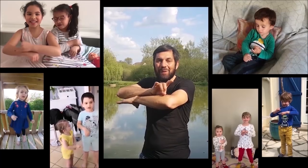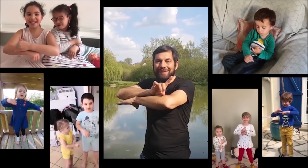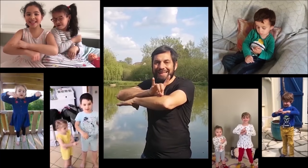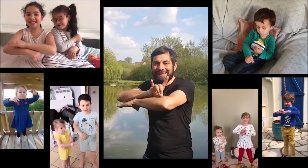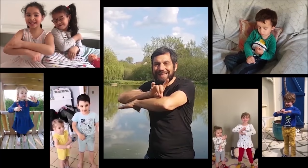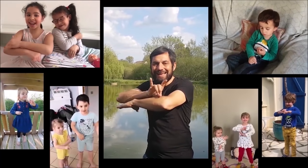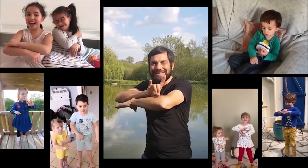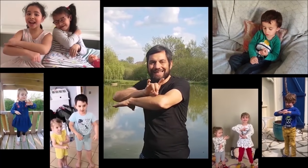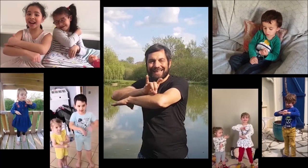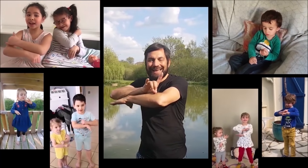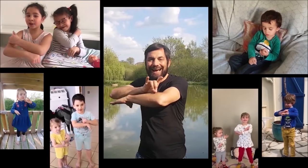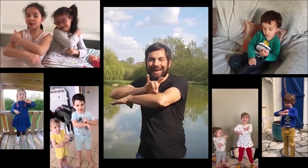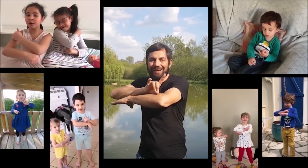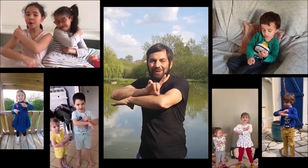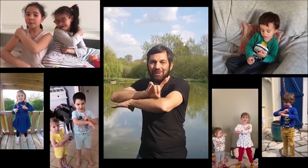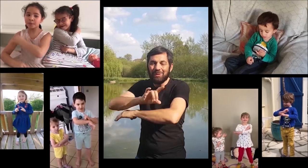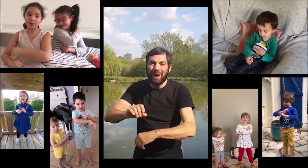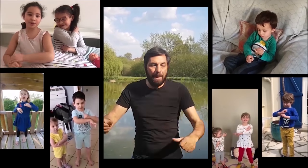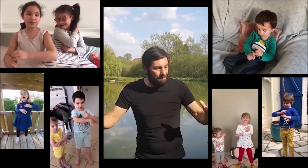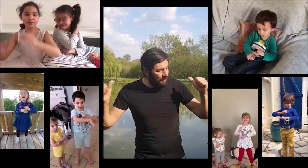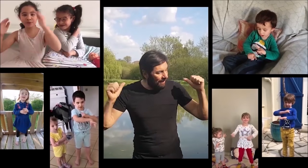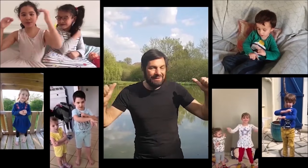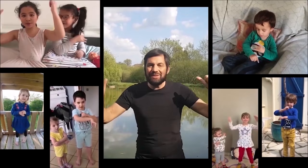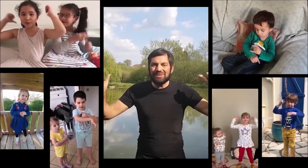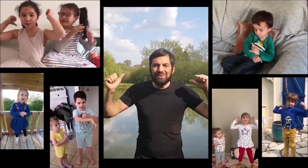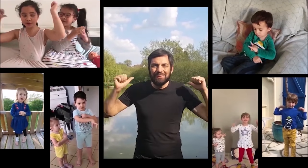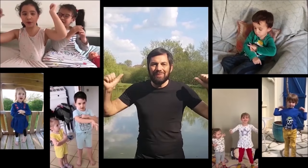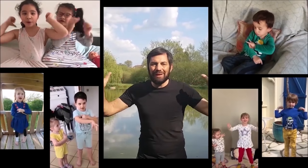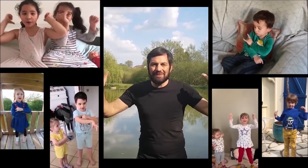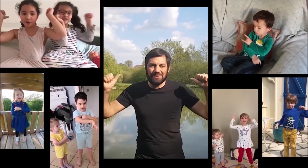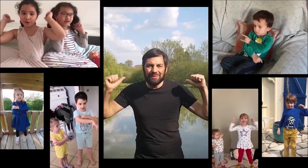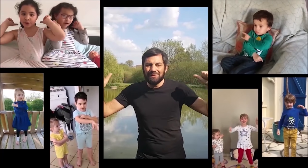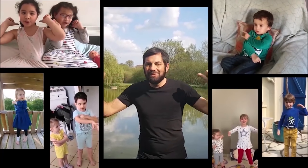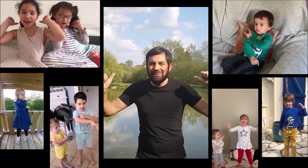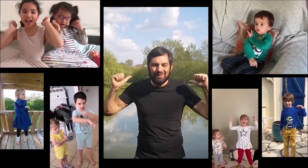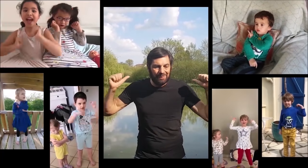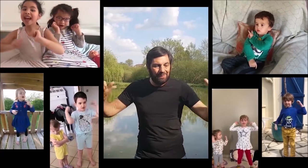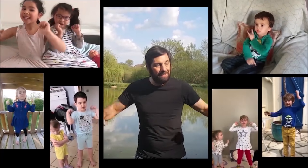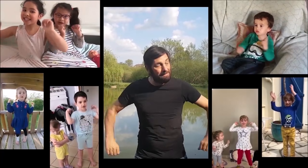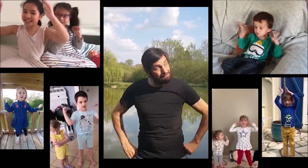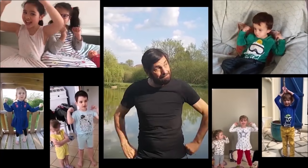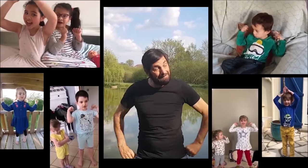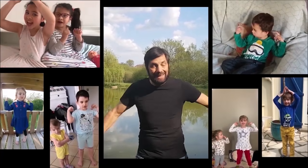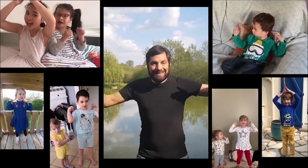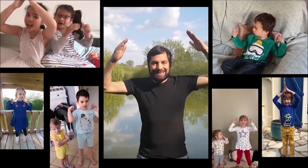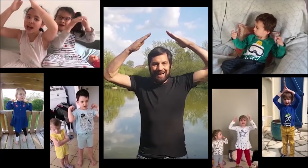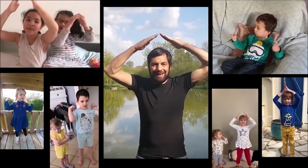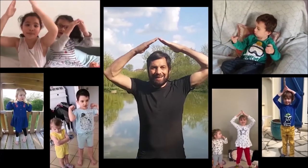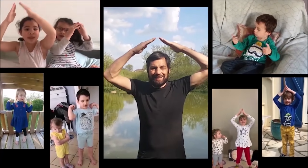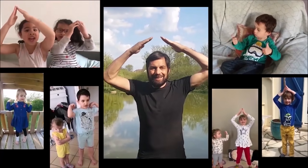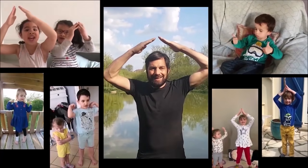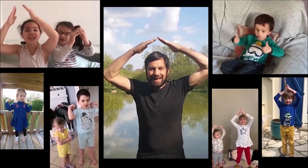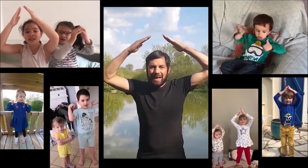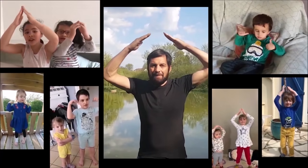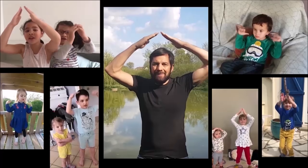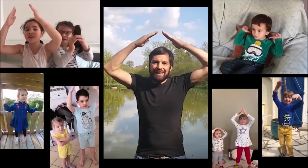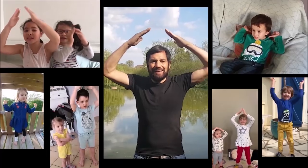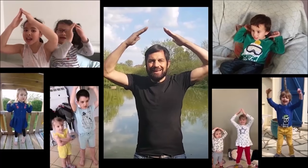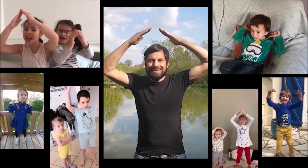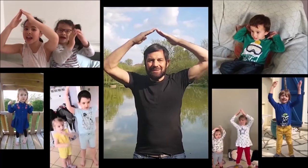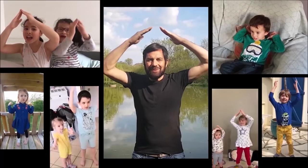Petit escargot porte sur son dos sa